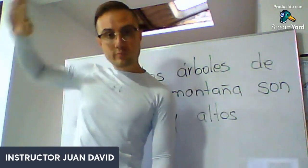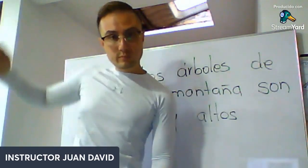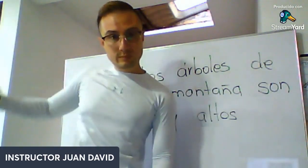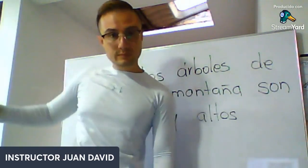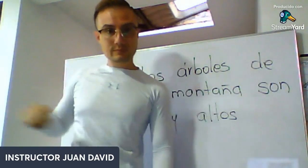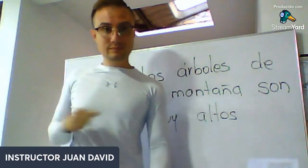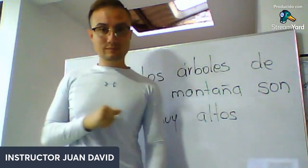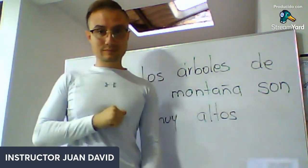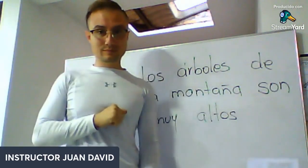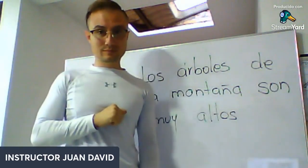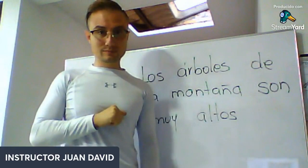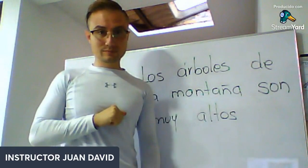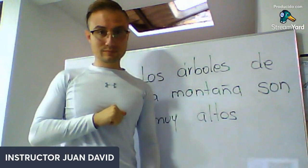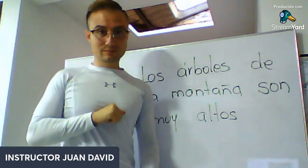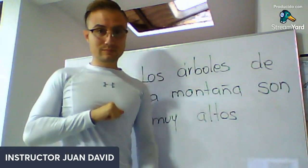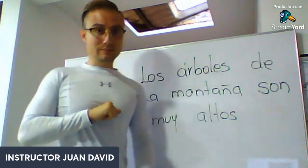si se hacen diferentes